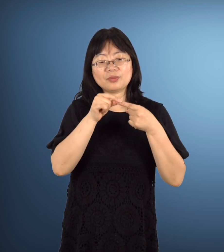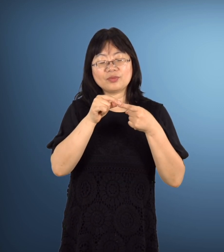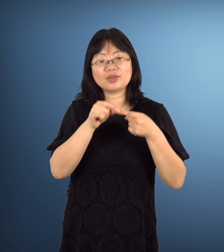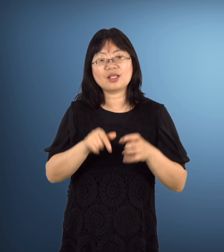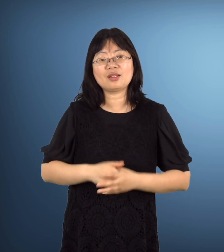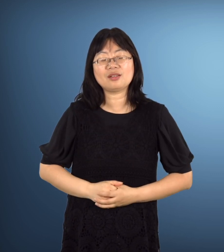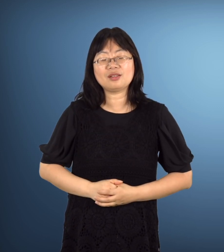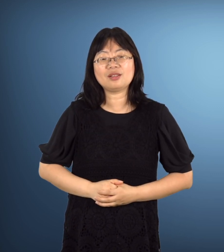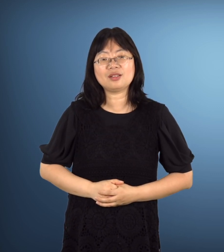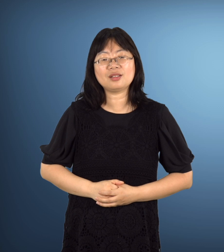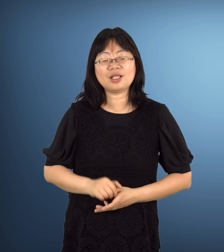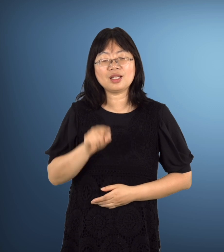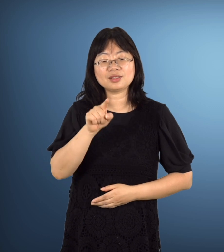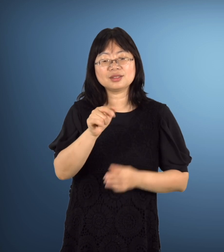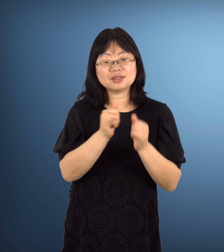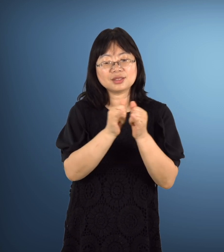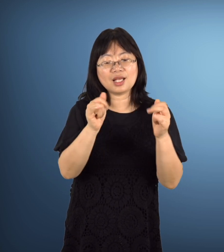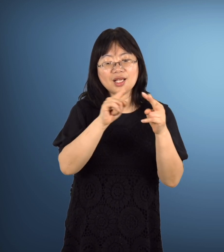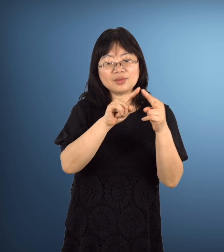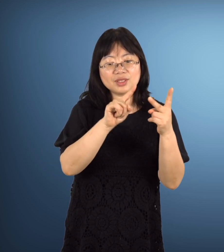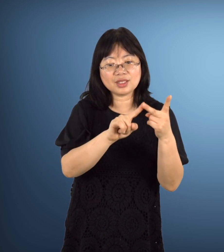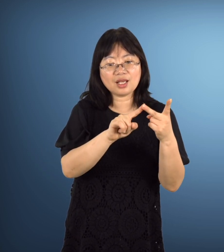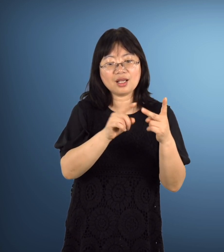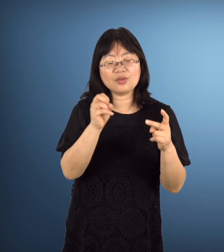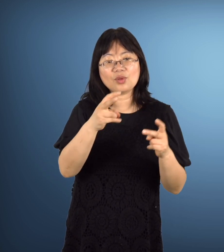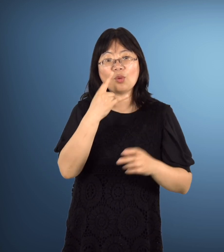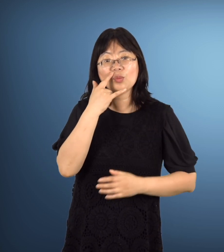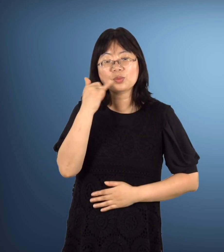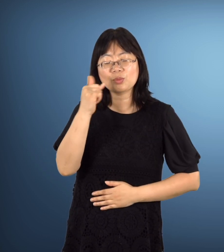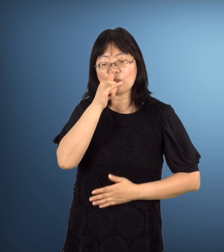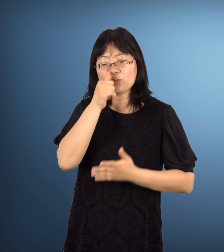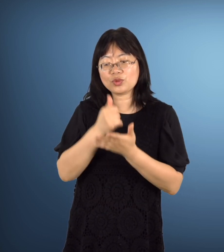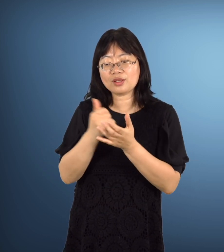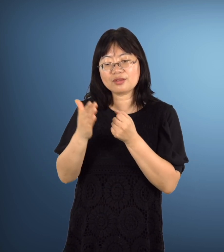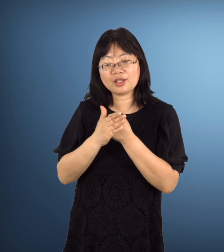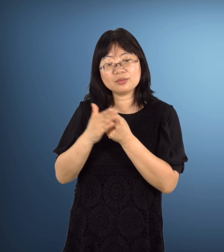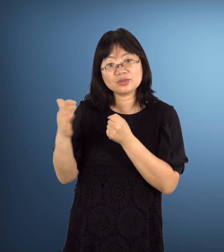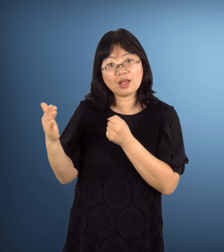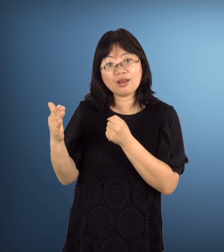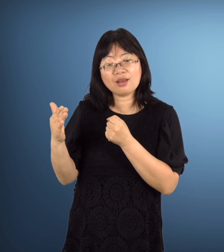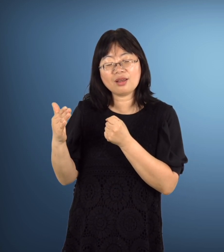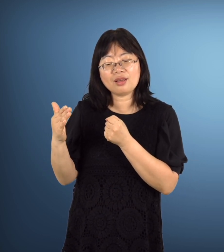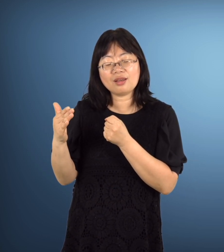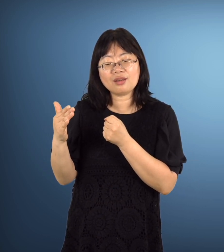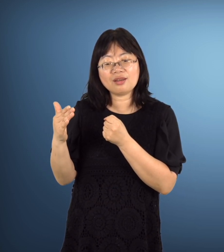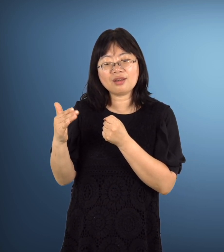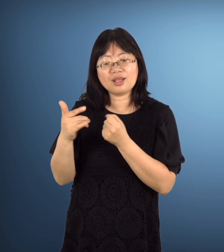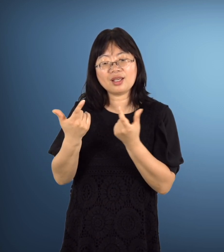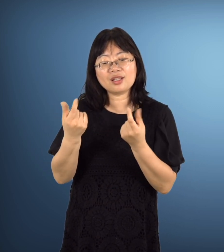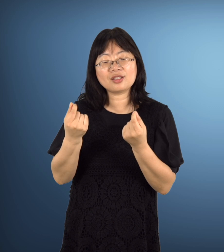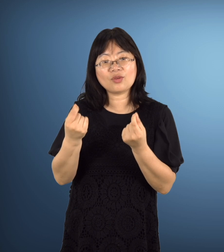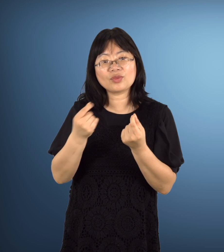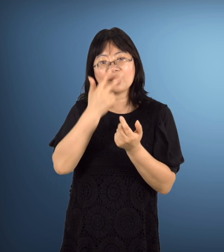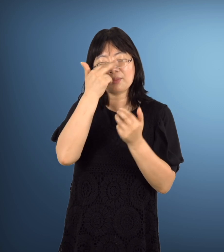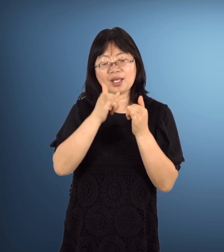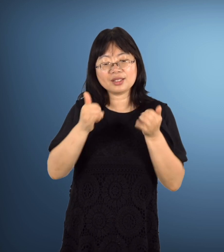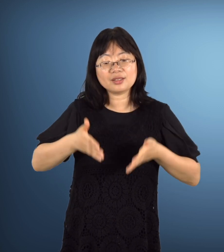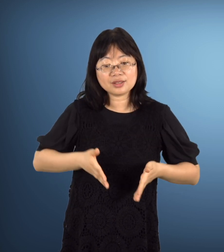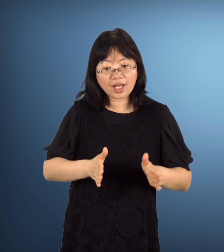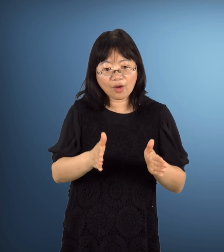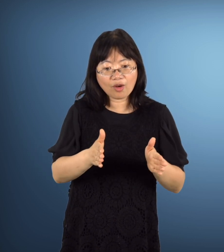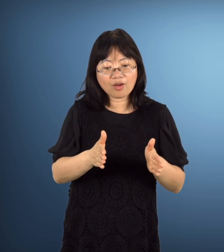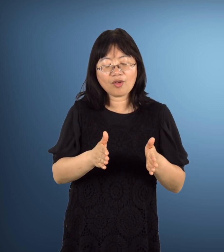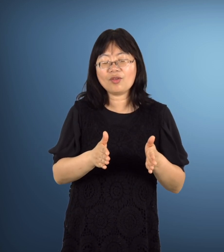첫째는 그 사람이나 부모의 죄 때문에 이런 맹인으로 태어난